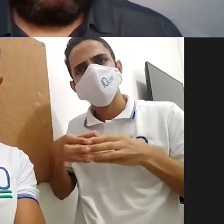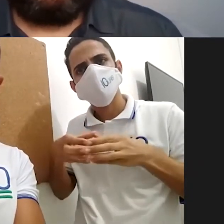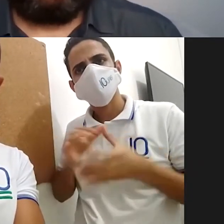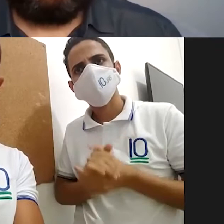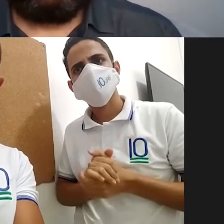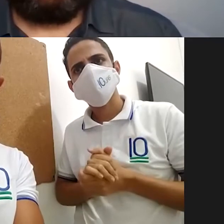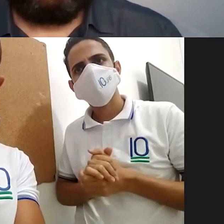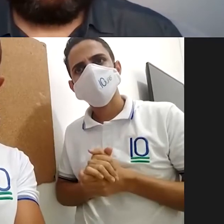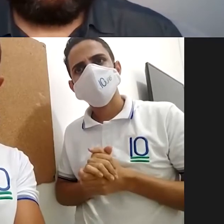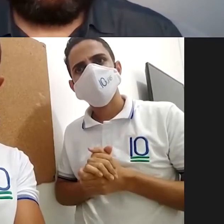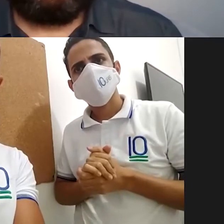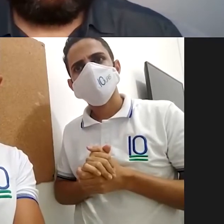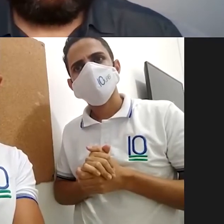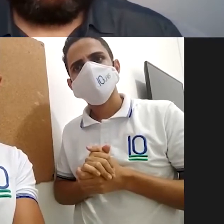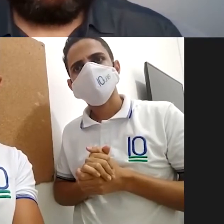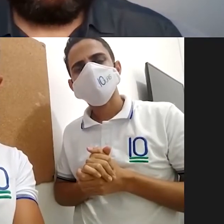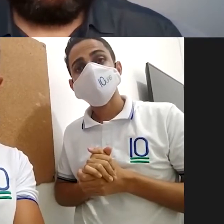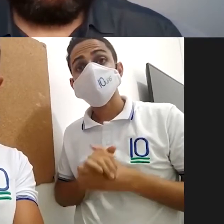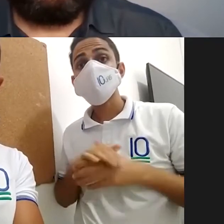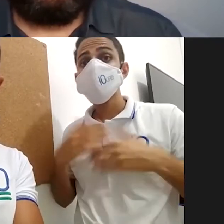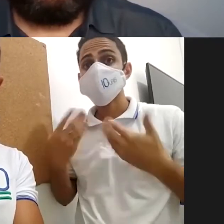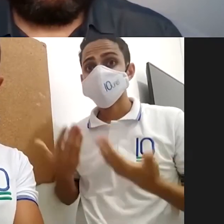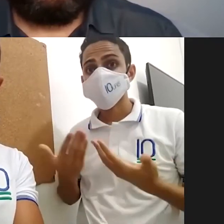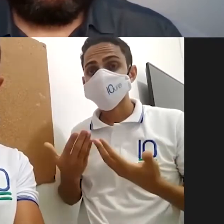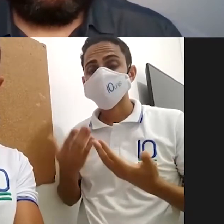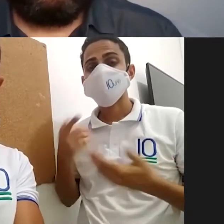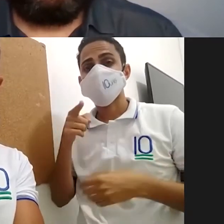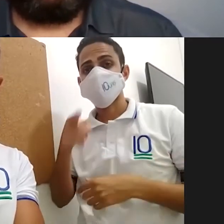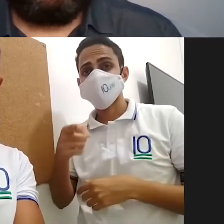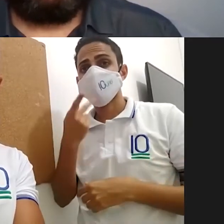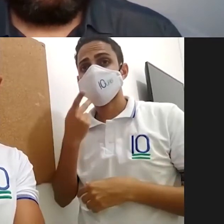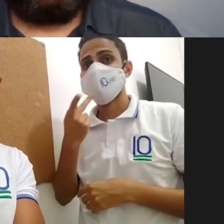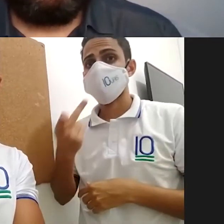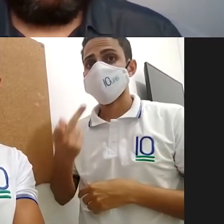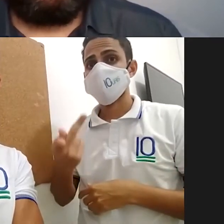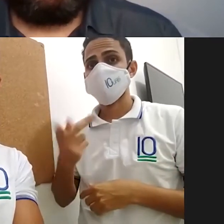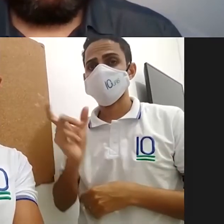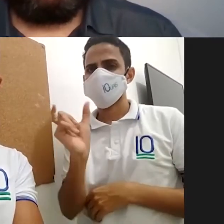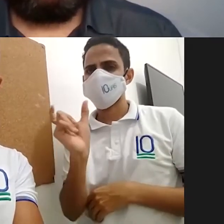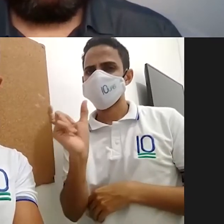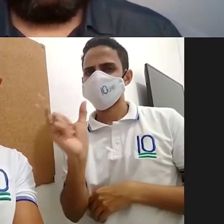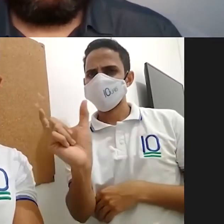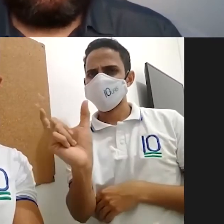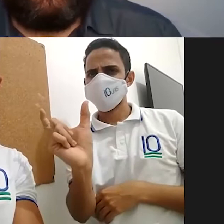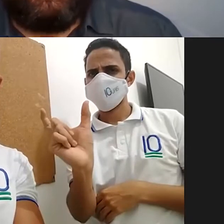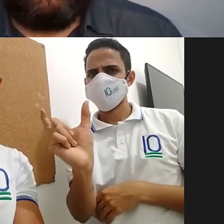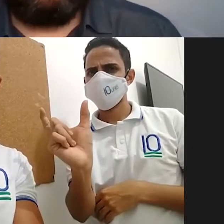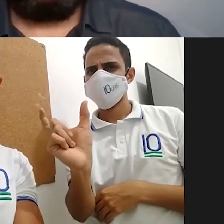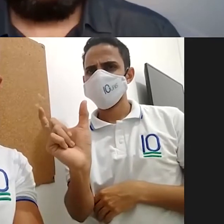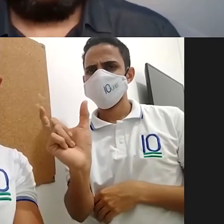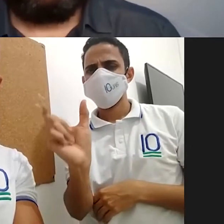pergunta, você falou uma palavra que é o que me move mesmo, é a empatia.